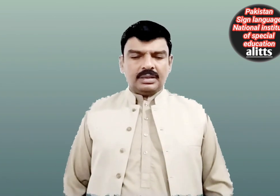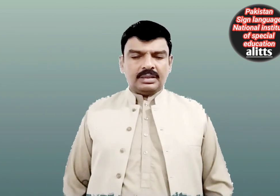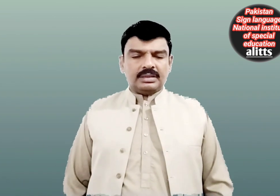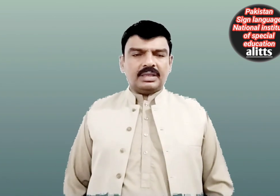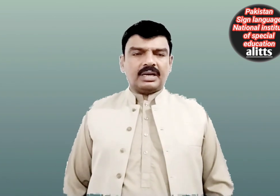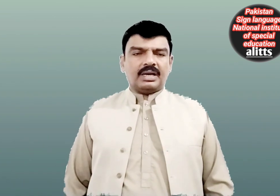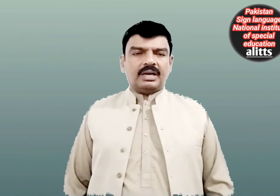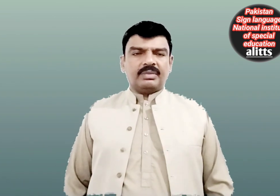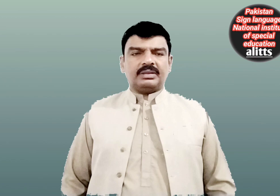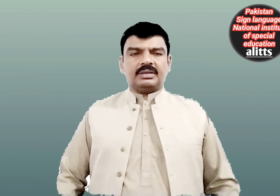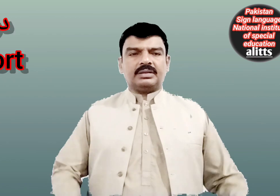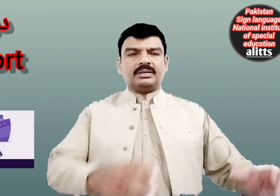दर आमद,